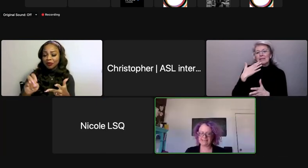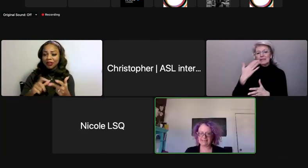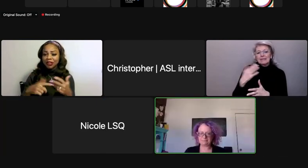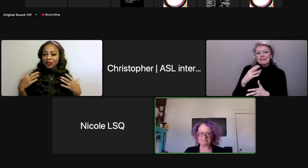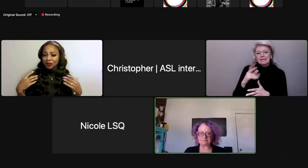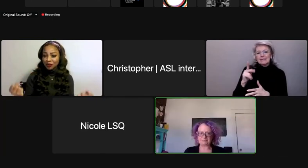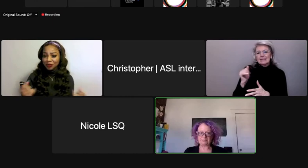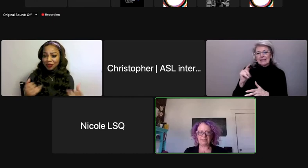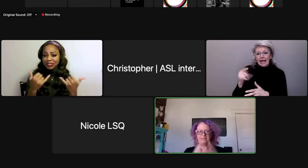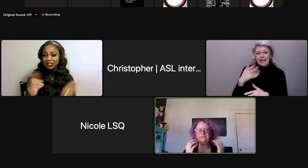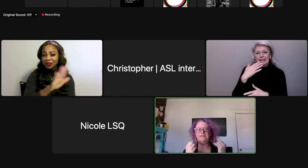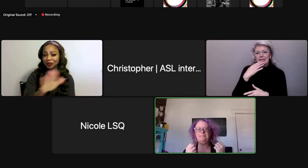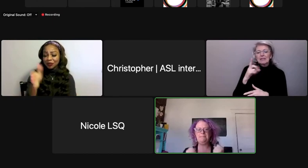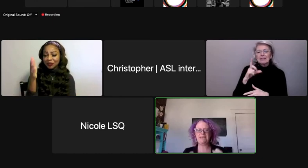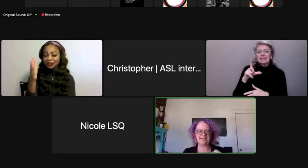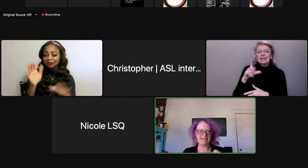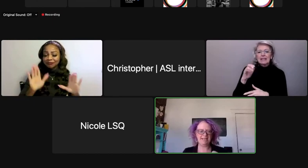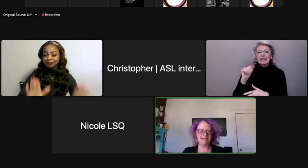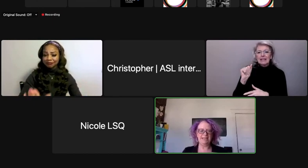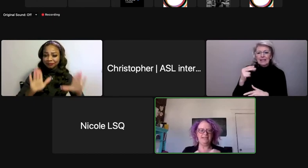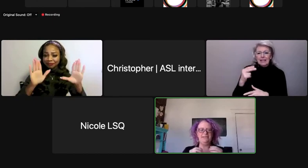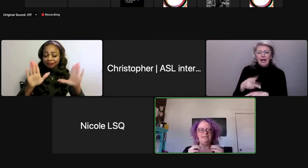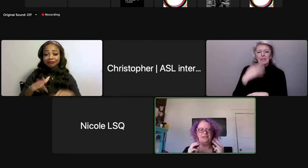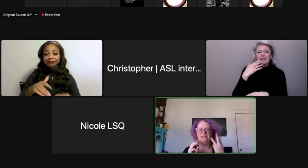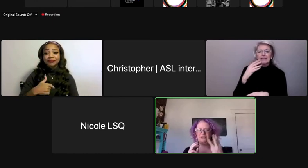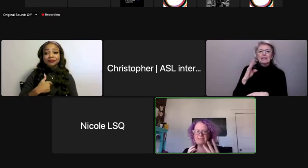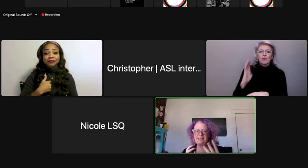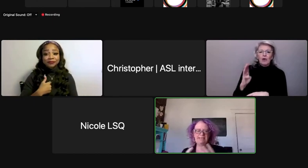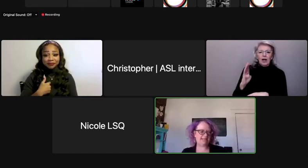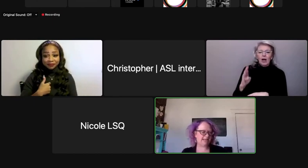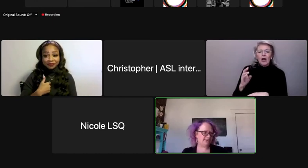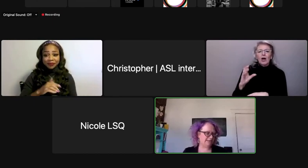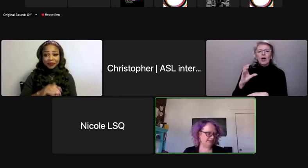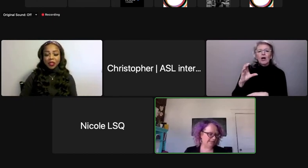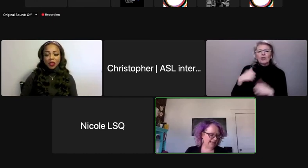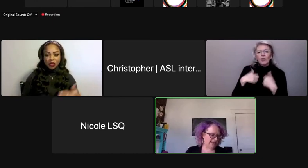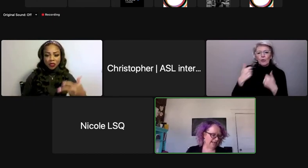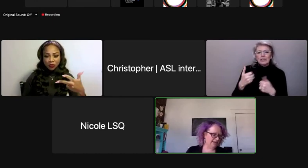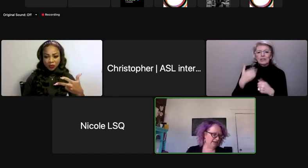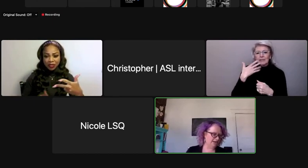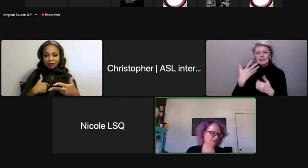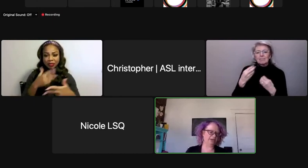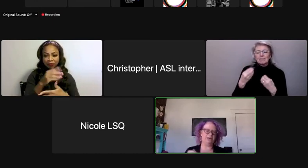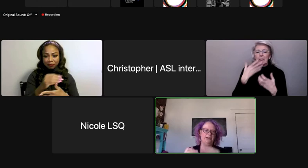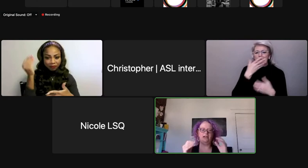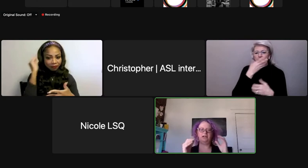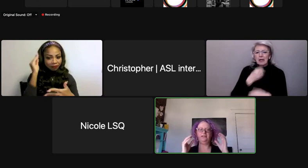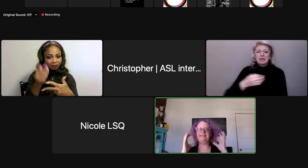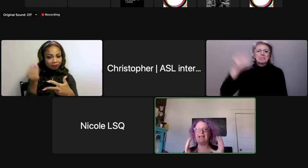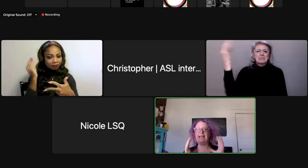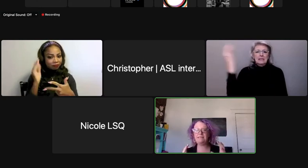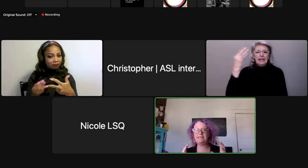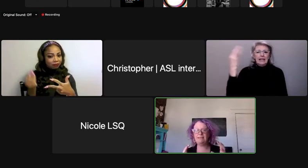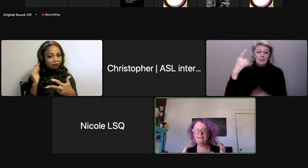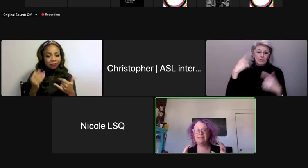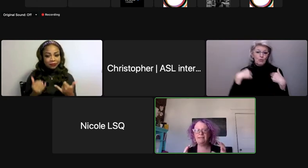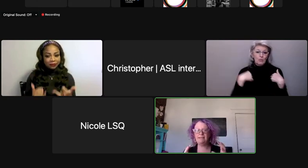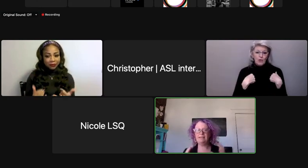merci Leah Brooke Courage c'était vraiment de très très belles présentations et pour moi